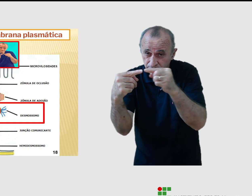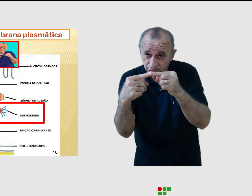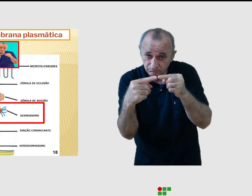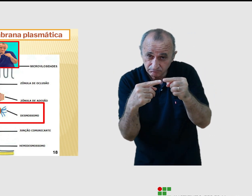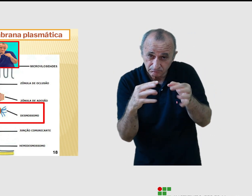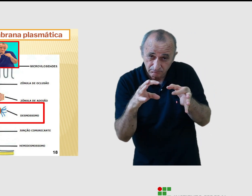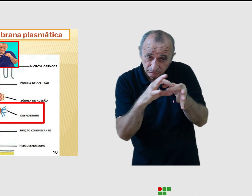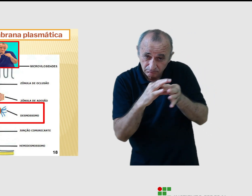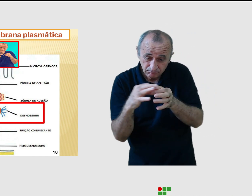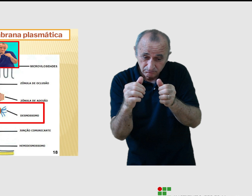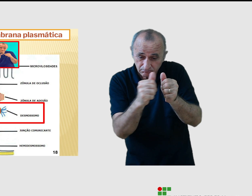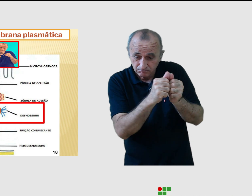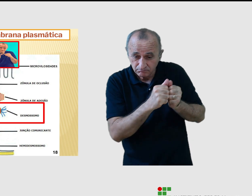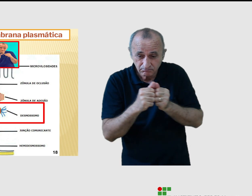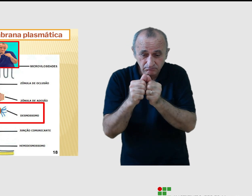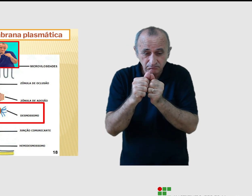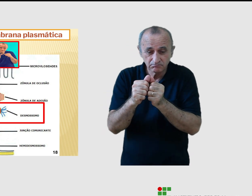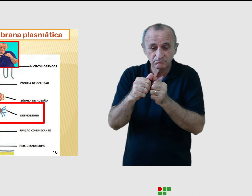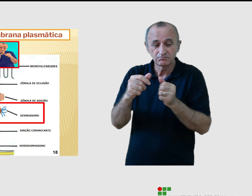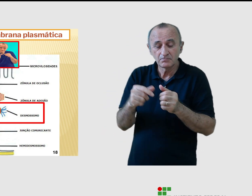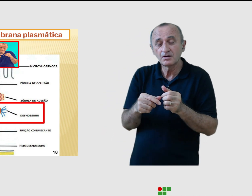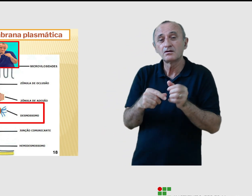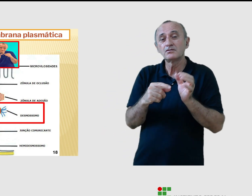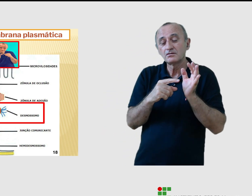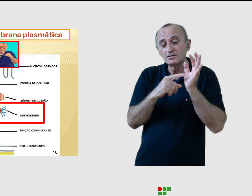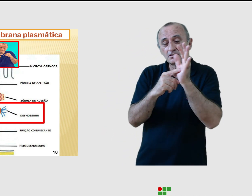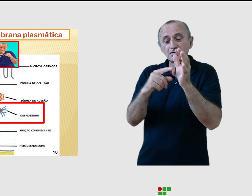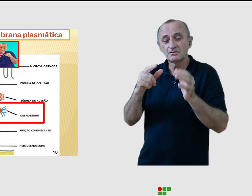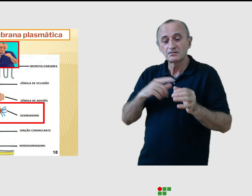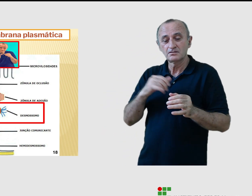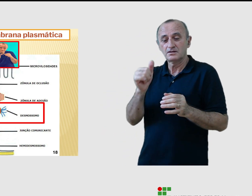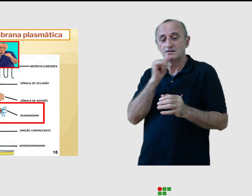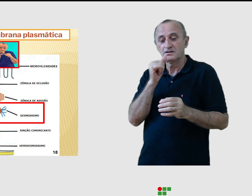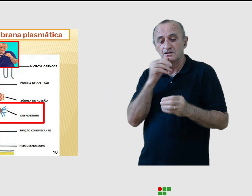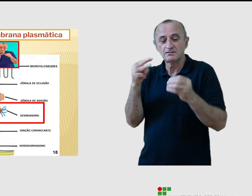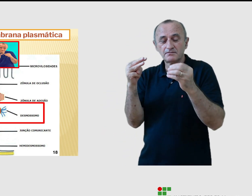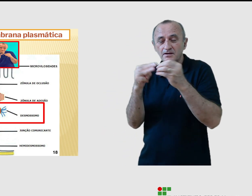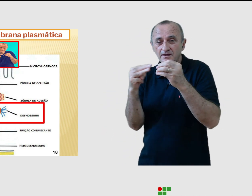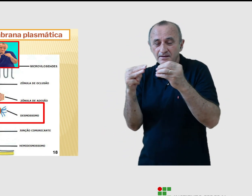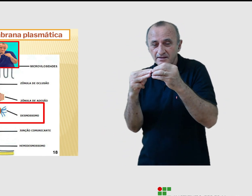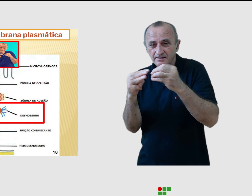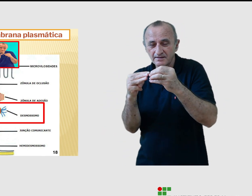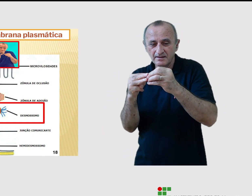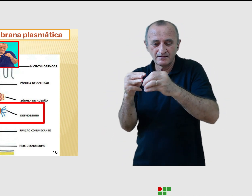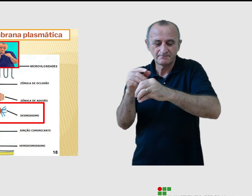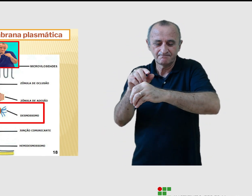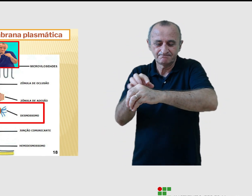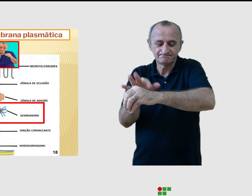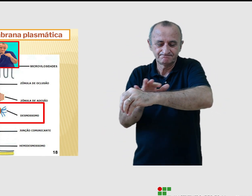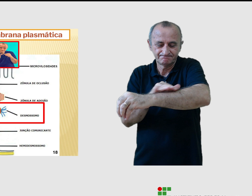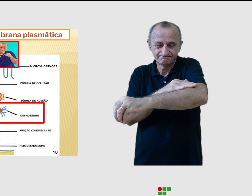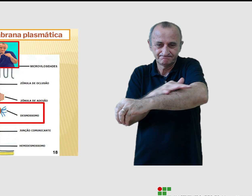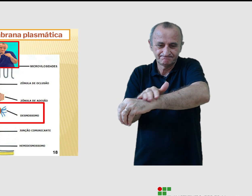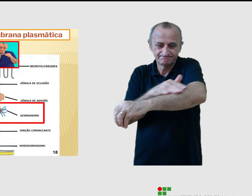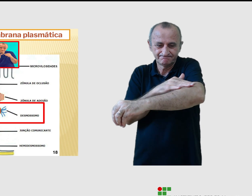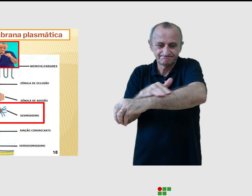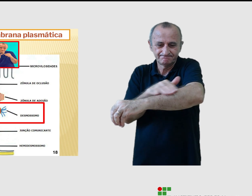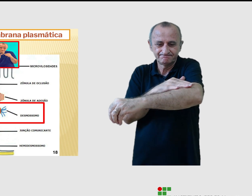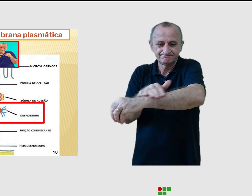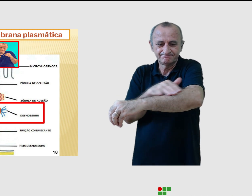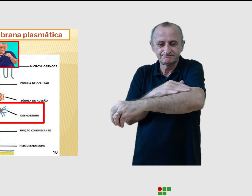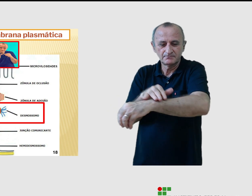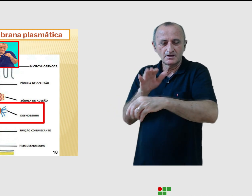Os desmossomos estão presentes, por exemplo, nas células